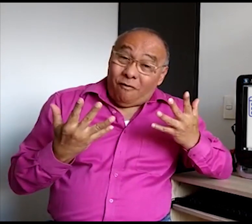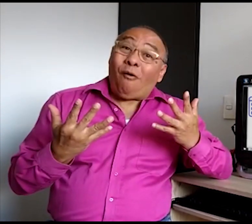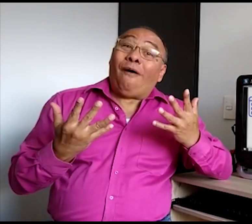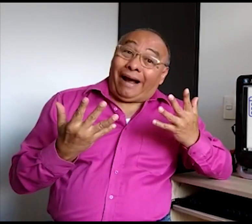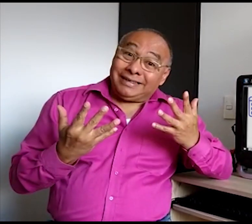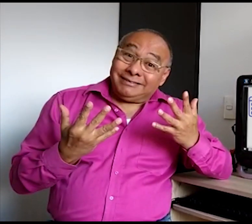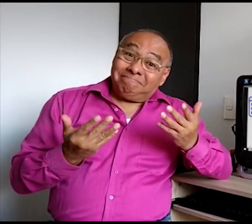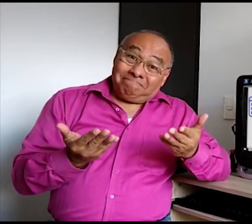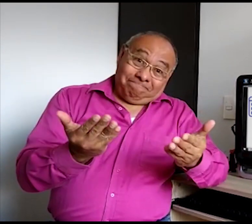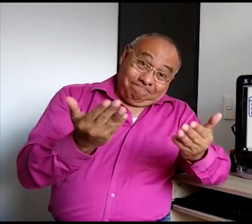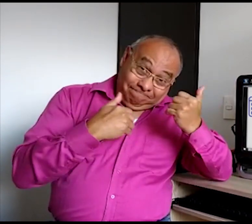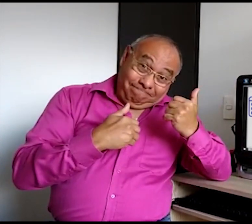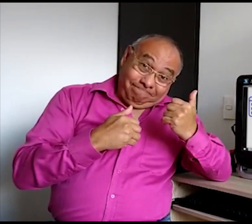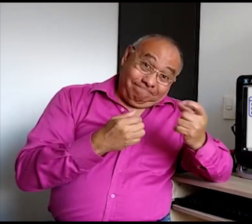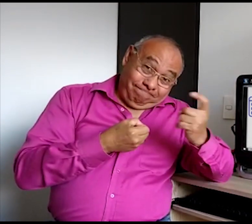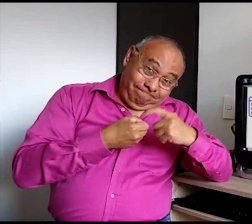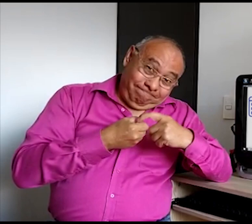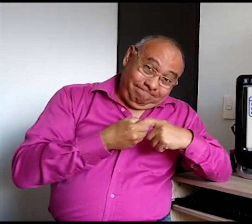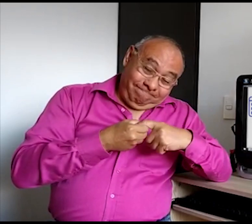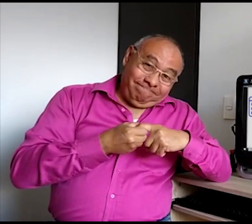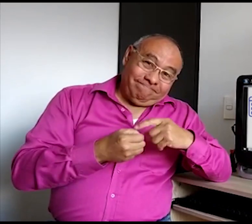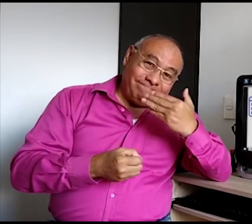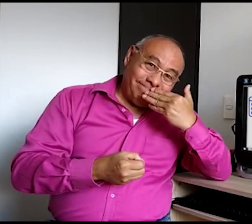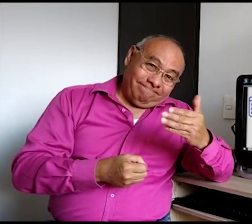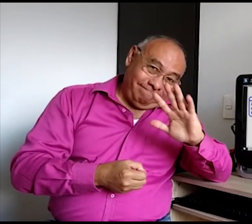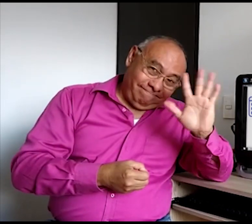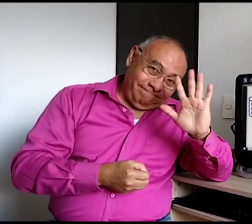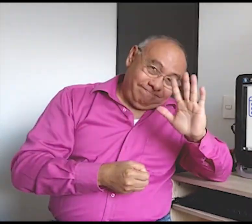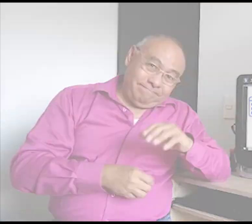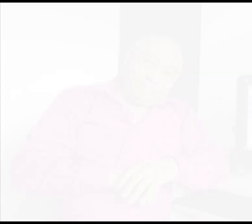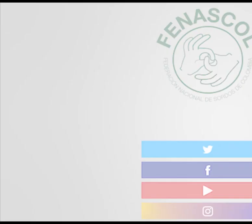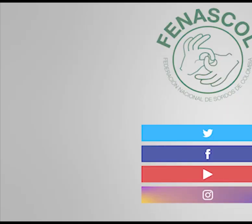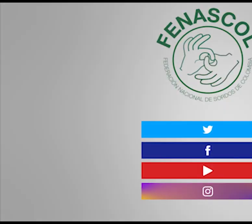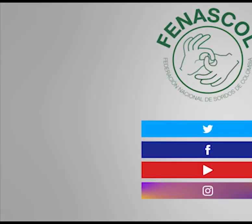Facebook Live. Conéctate con nosotros e inscríbete. Gracias. Hasta pronto.